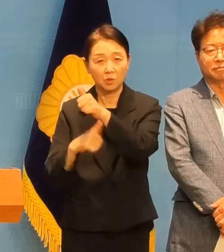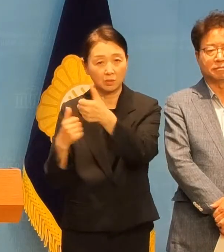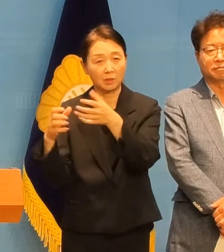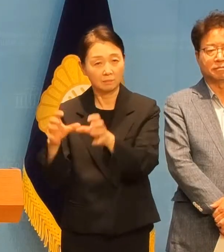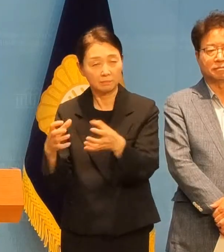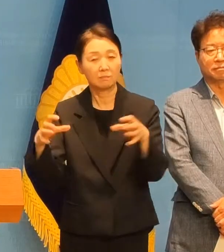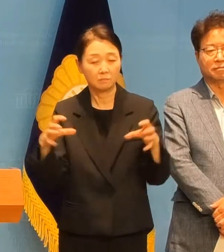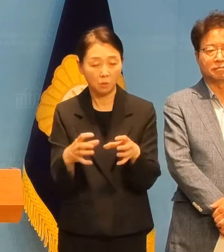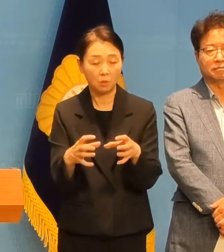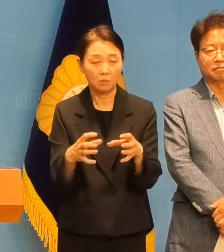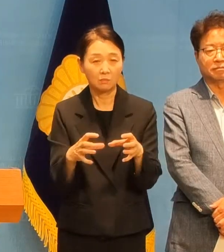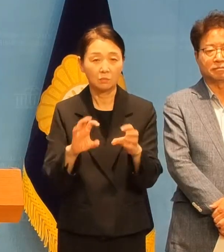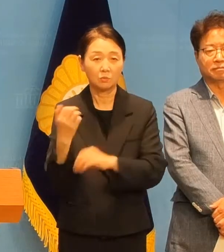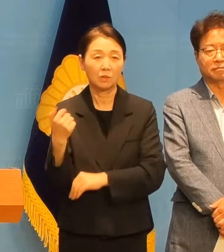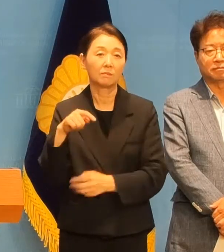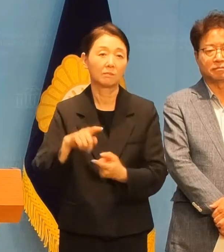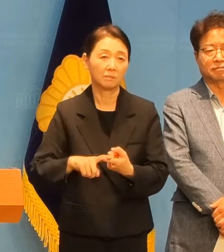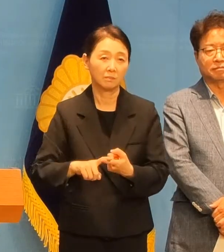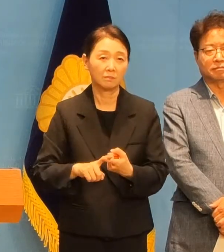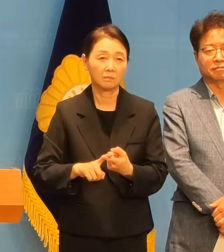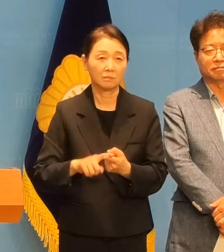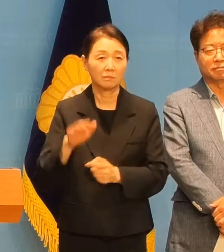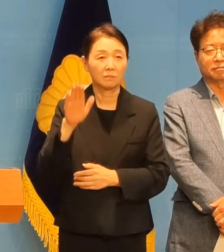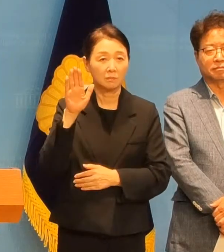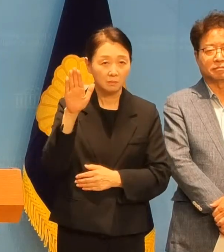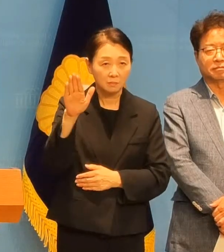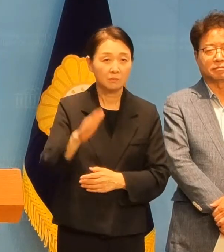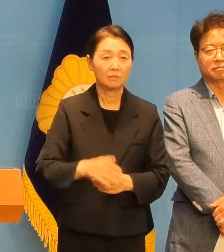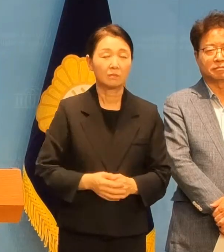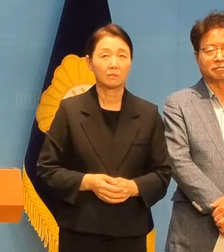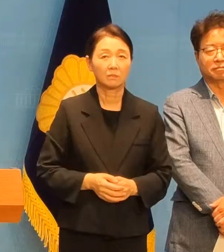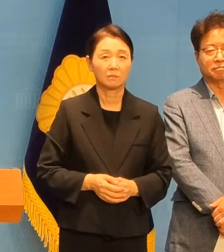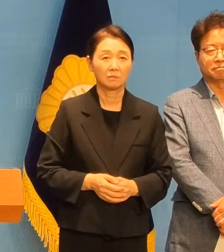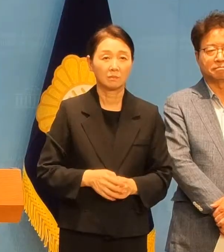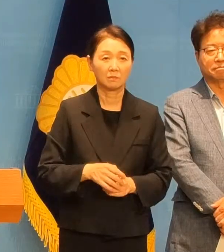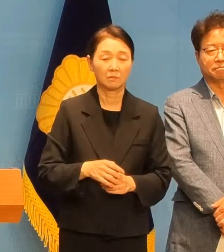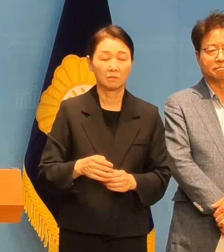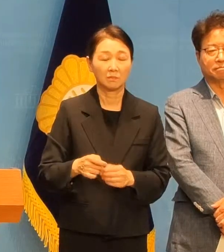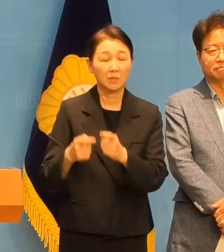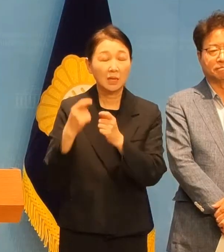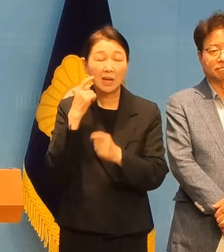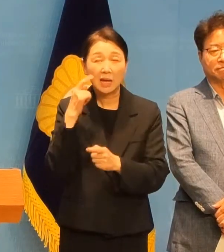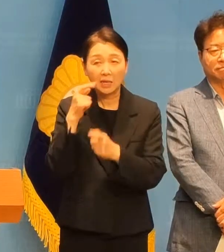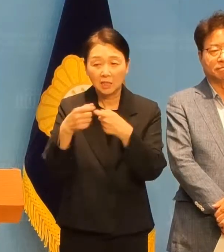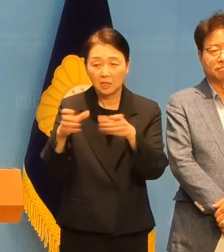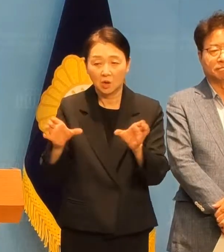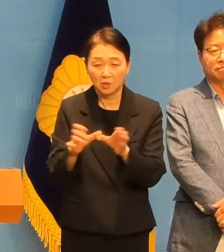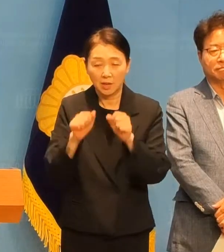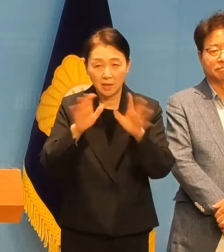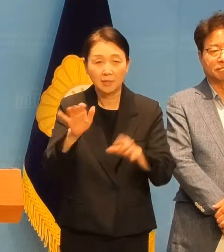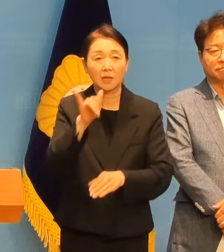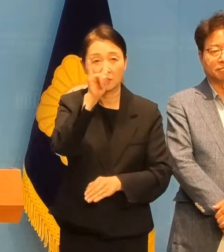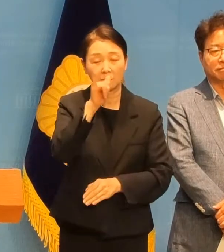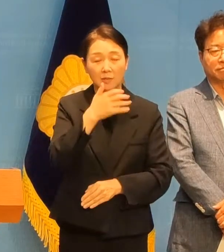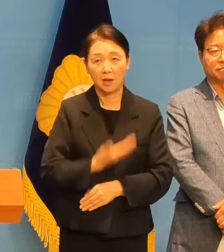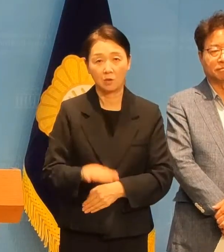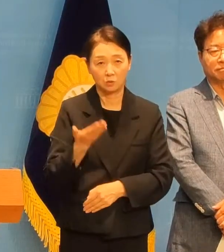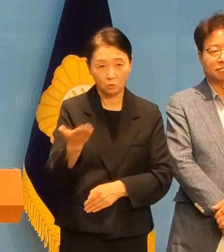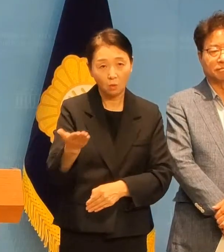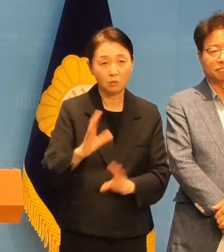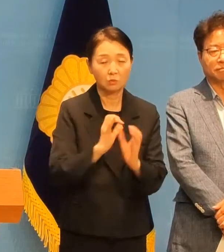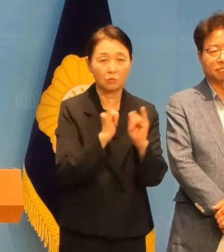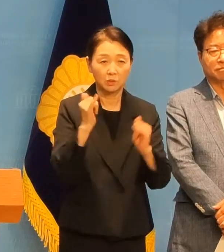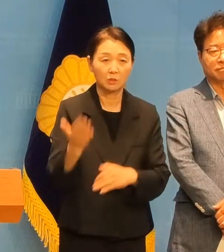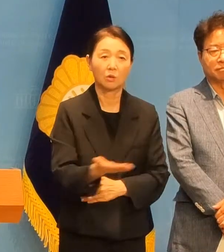위원들은 국민의힘에 대해서 앞으로 위원정당 해산이 될 수 있음을 경고하고